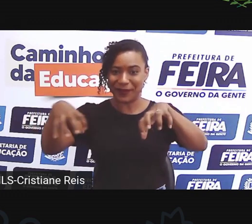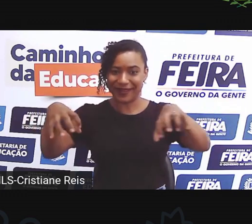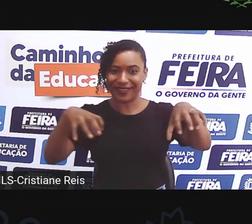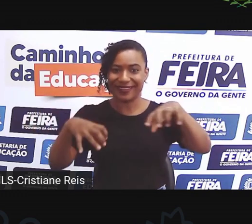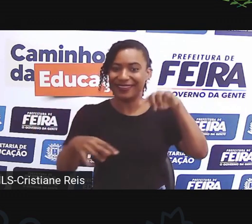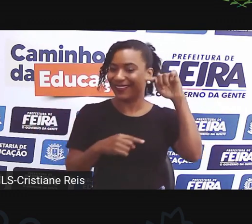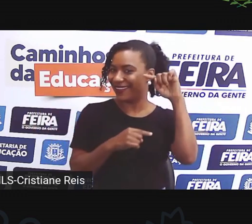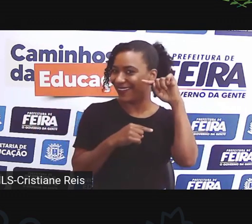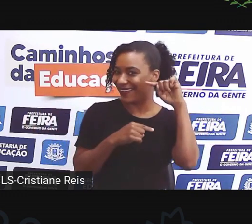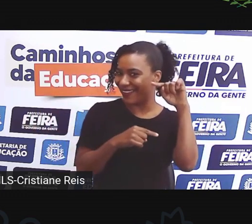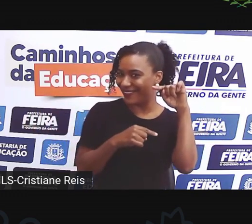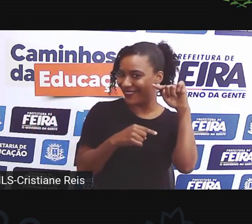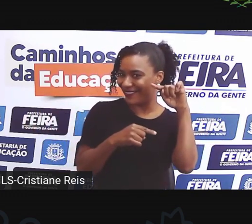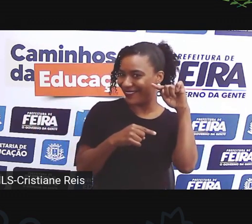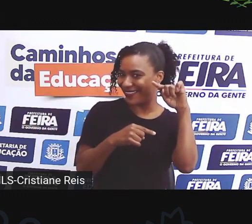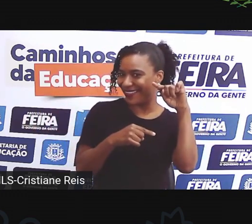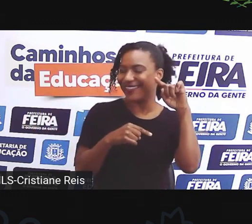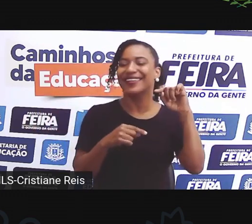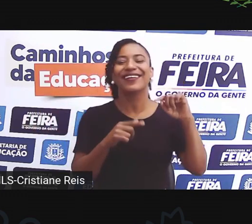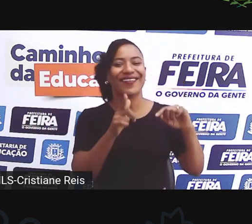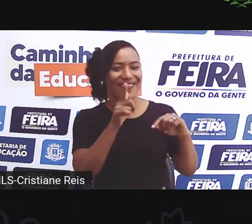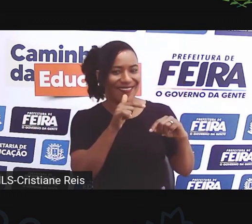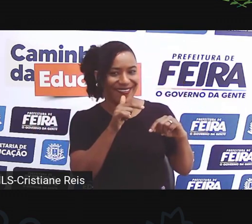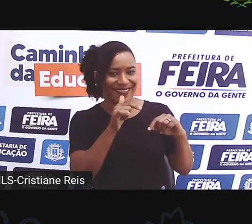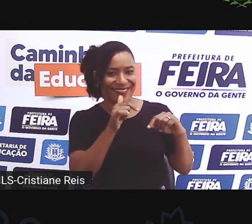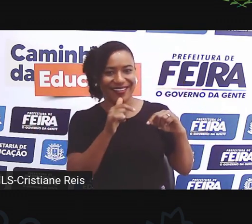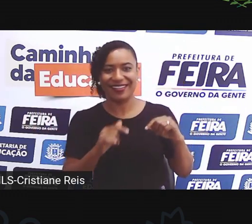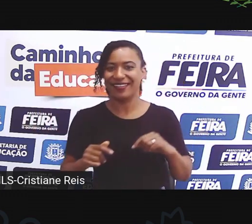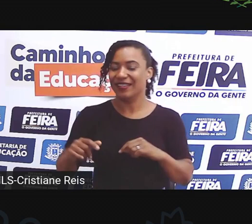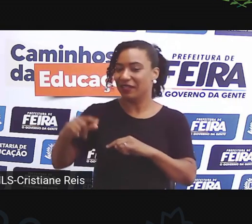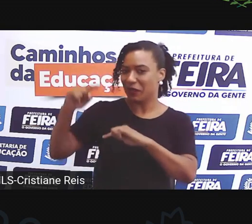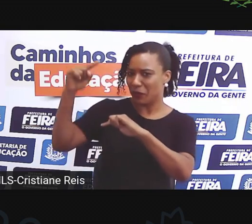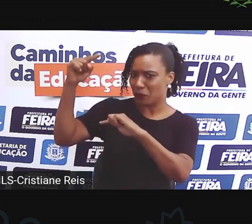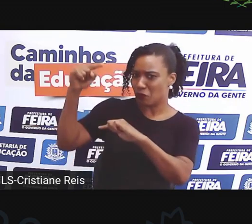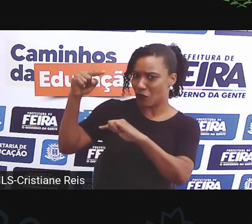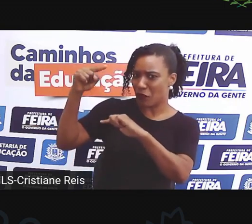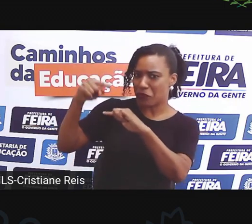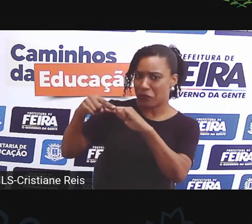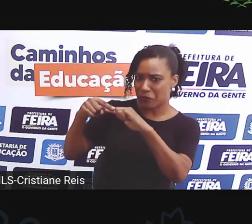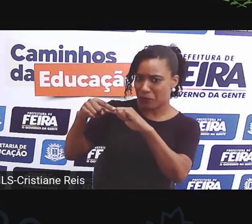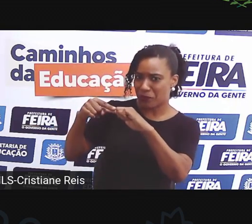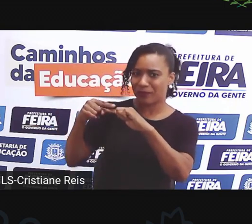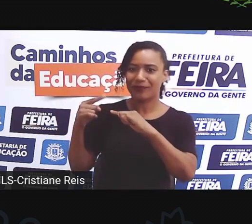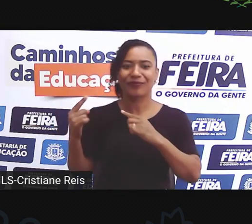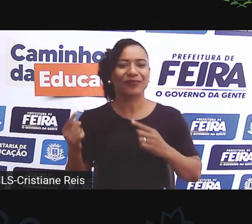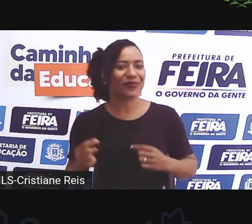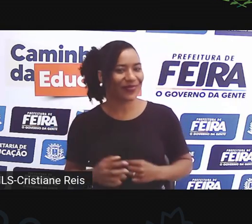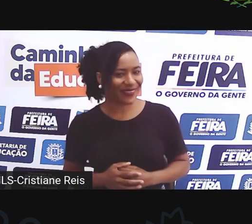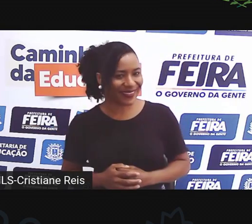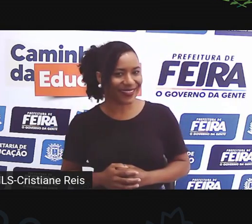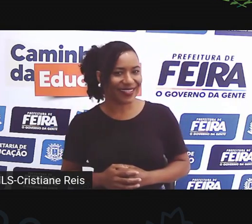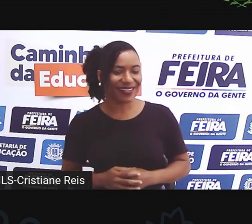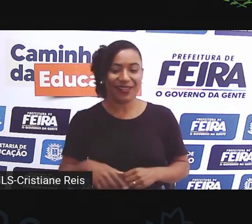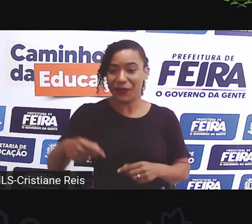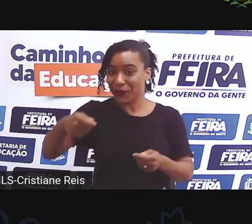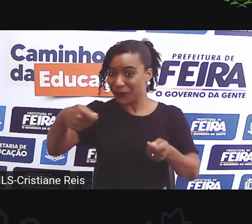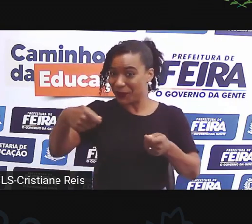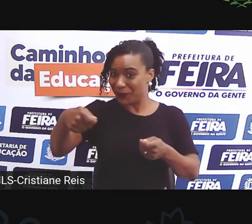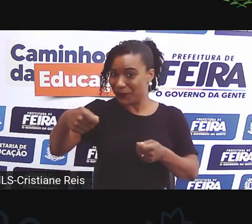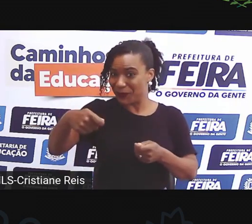garrafa cheia, tem garrafa vazia, tem